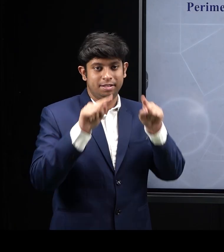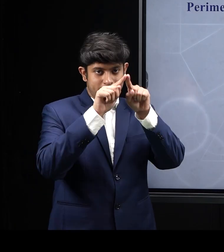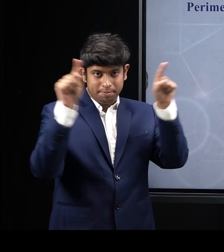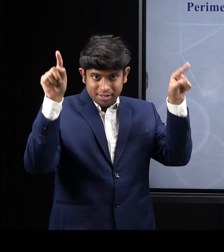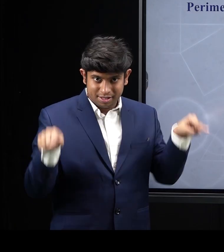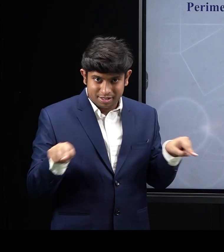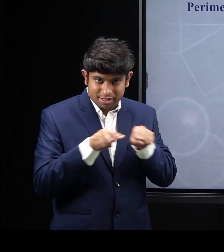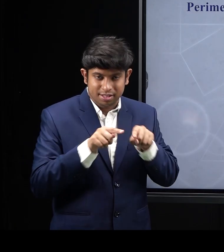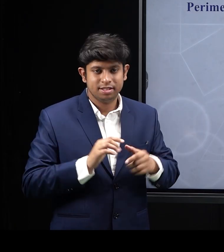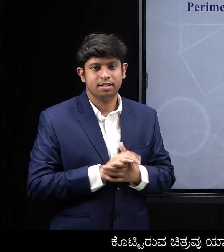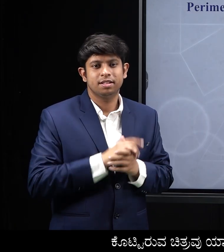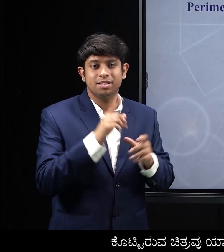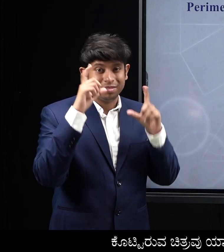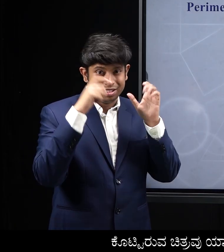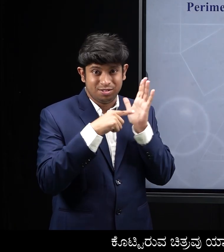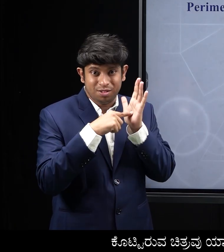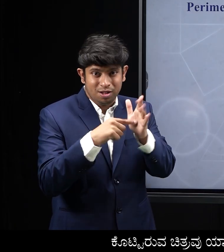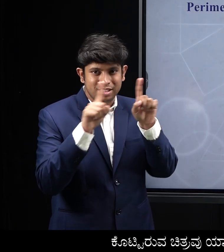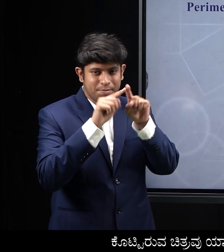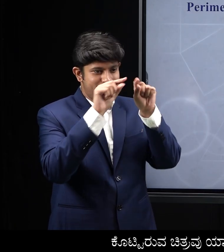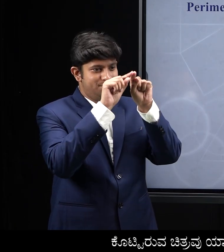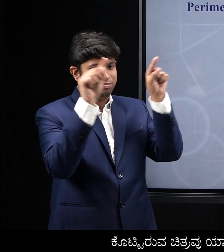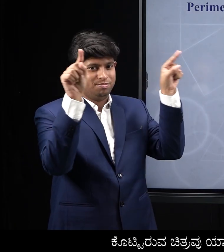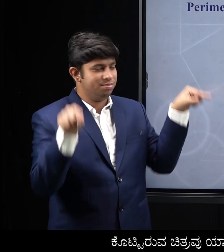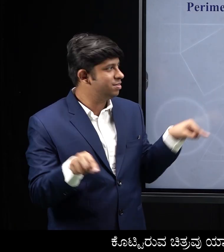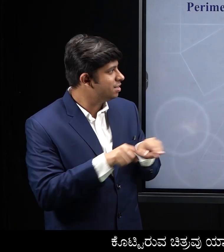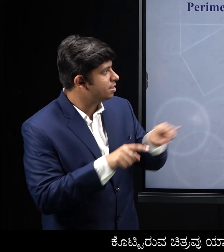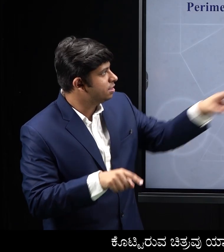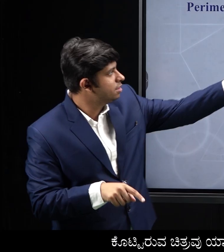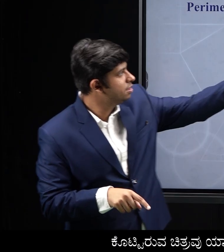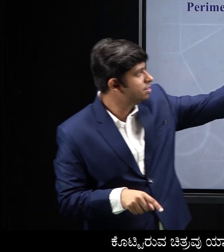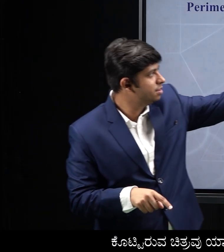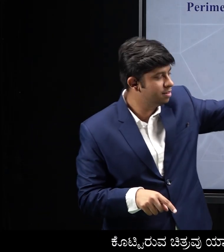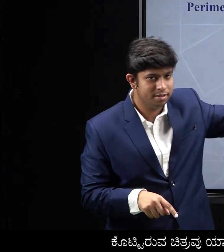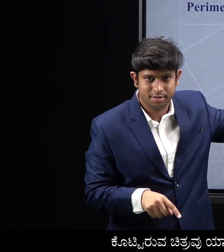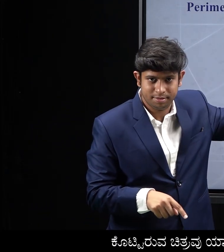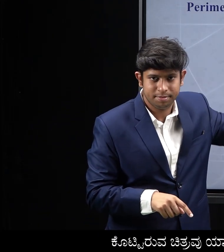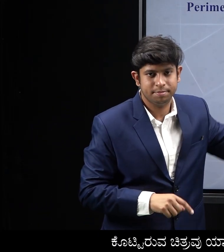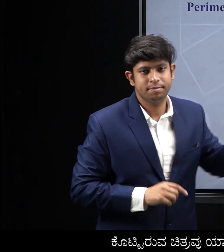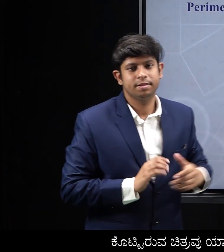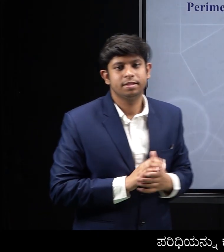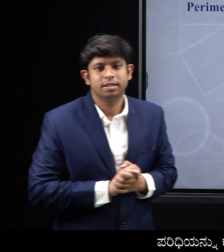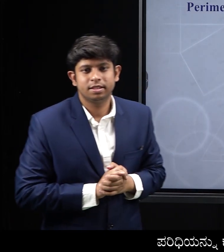ಪರಿಧಿ. ಕೊಟ್ಟಿರುವ ಚಿತ್ರವು ಯಾವುದೇ ಮುಚ್ಚಿದ ಆಕಾರದ ಹೊರಗಿನ ಗಡಿಯಾಗಿದೆ.